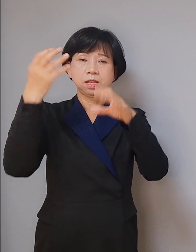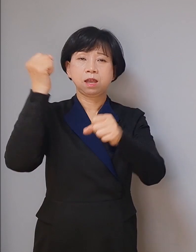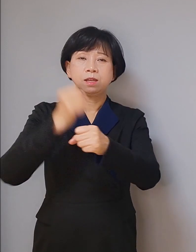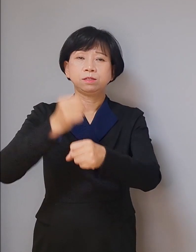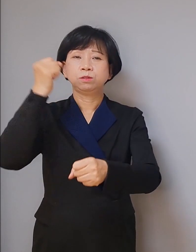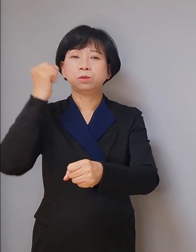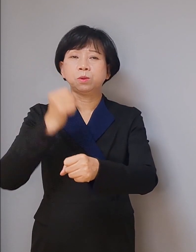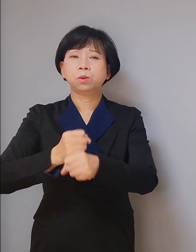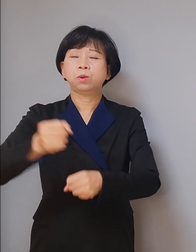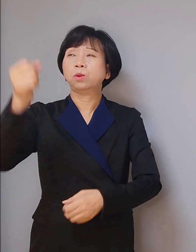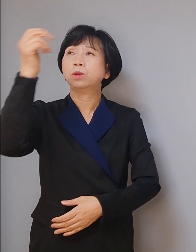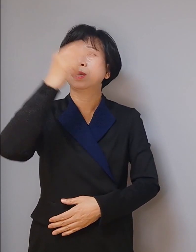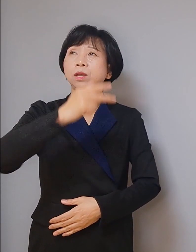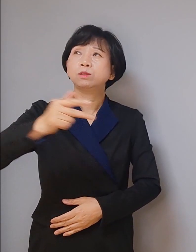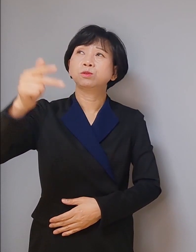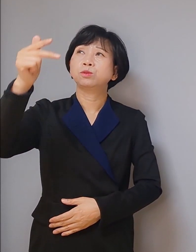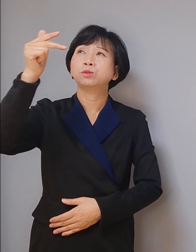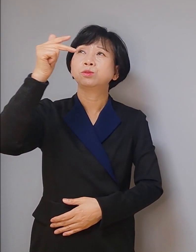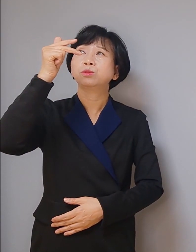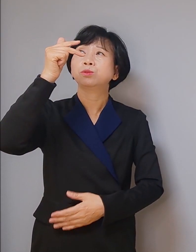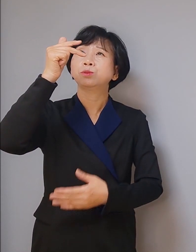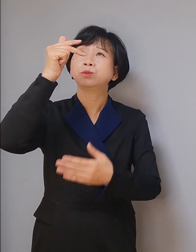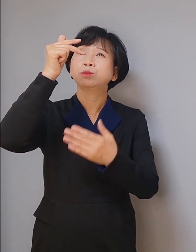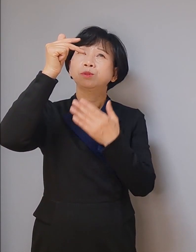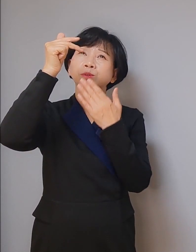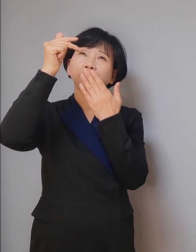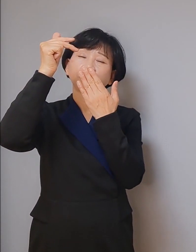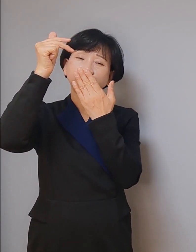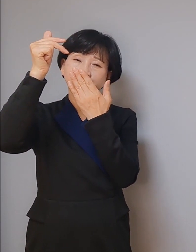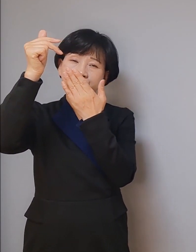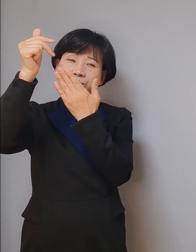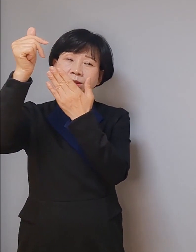전능왕 창조의